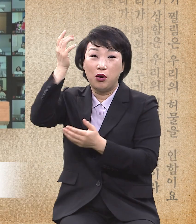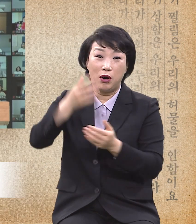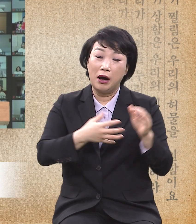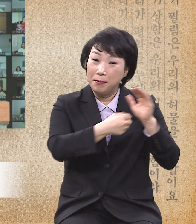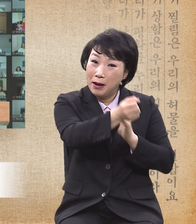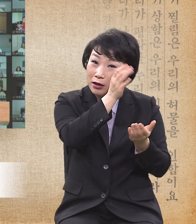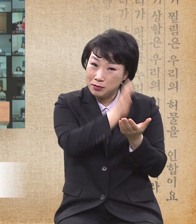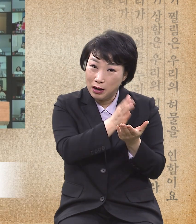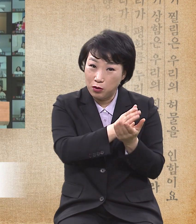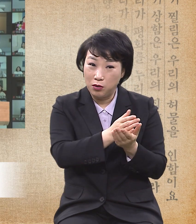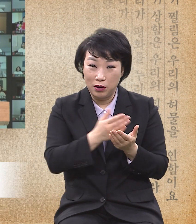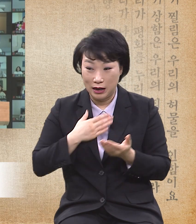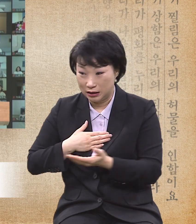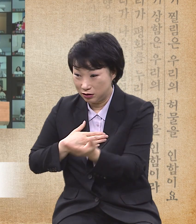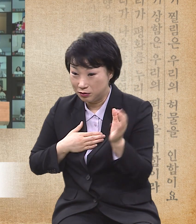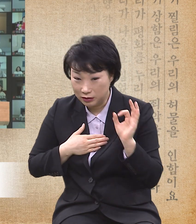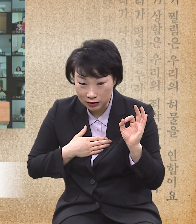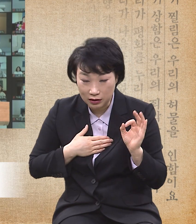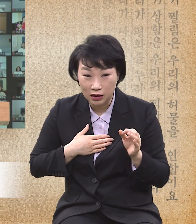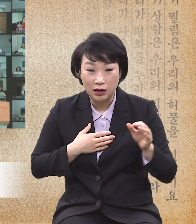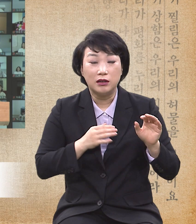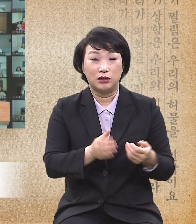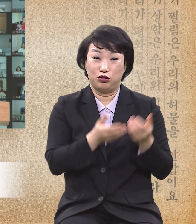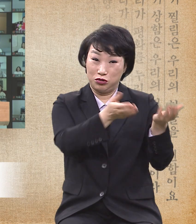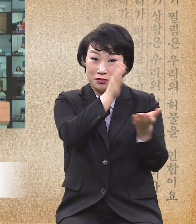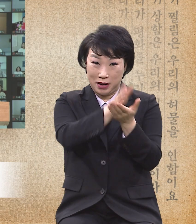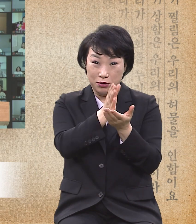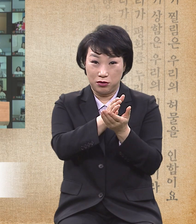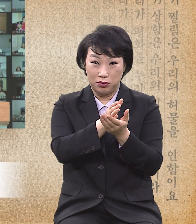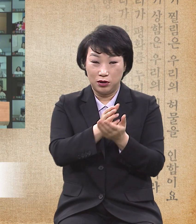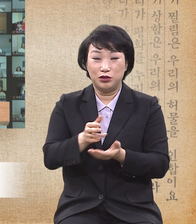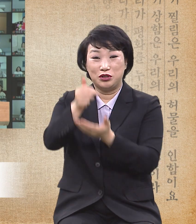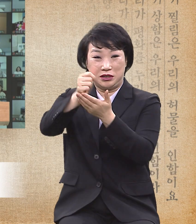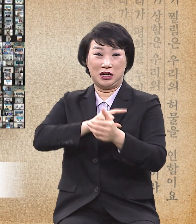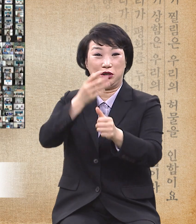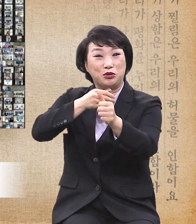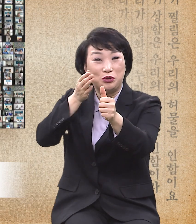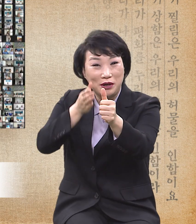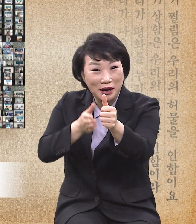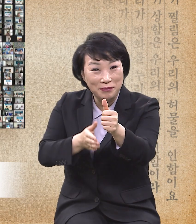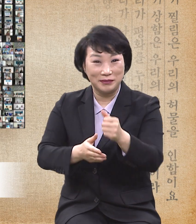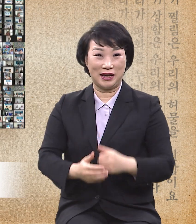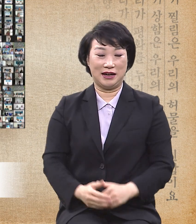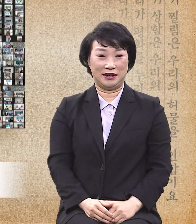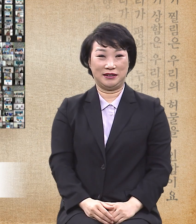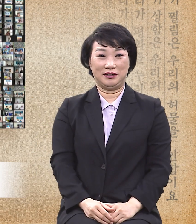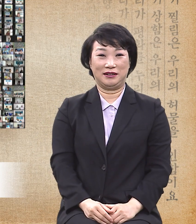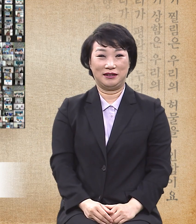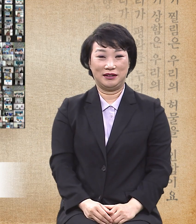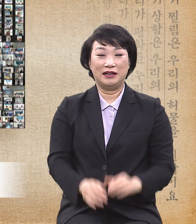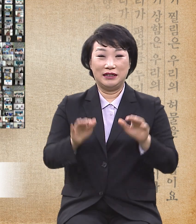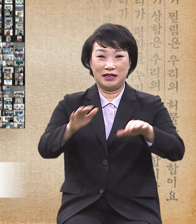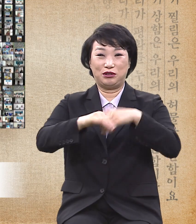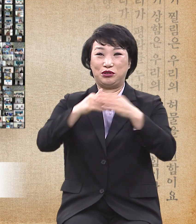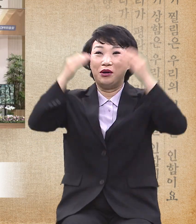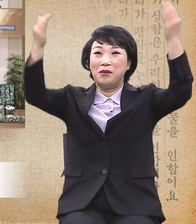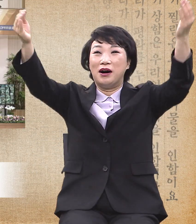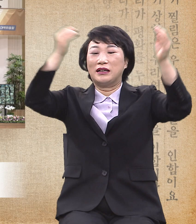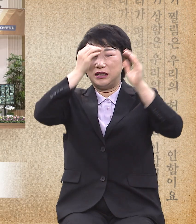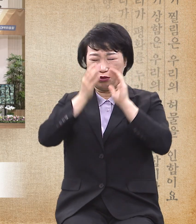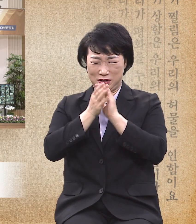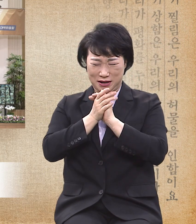영광을 주지 말기를, 빼앗기지 말기를 주님의 이름으로 축원합니다. 두 손 번쩍